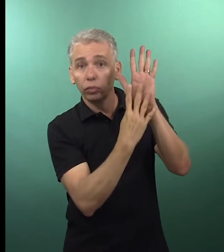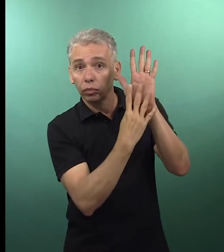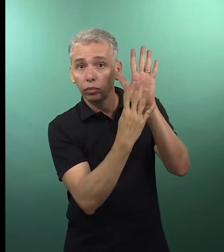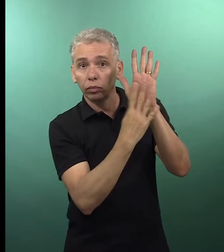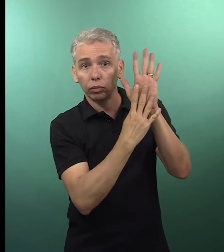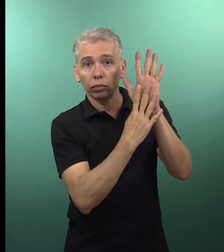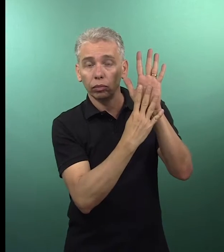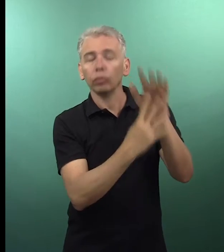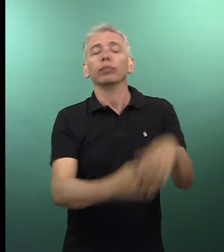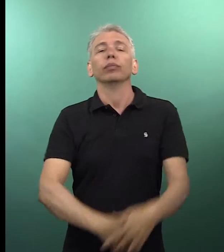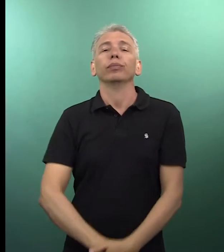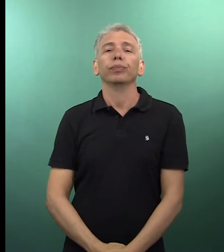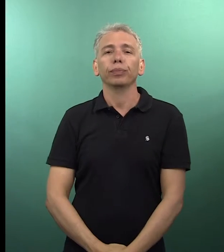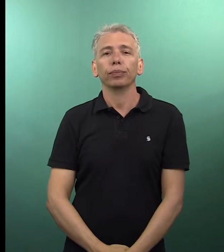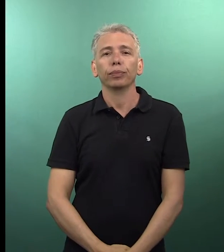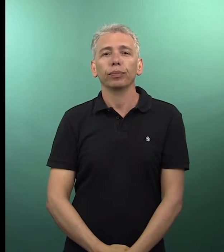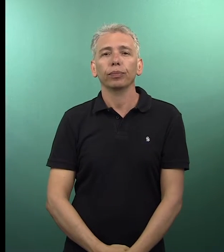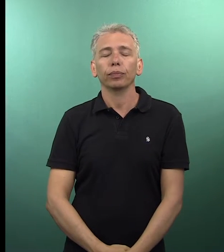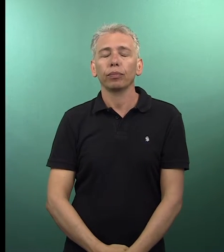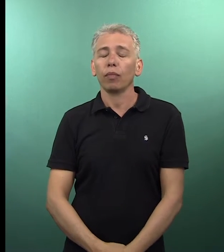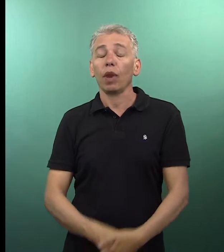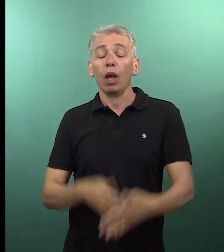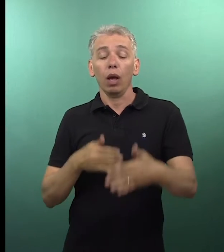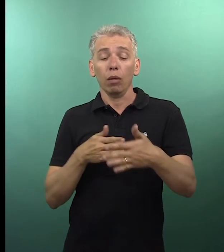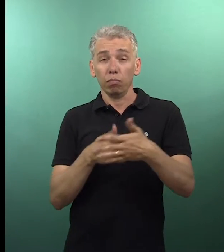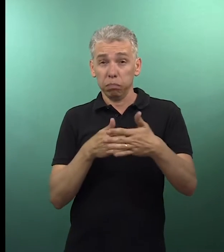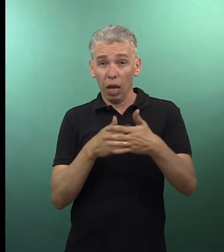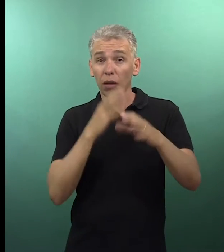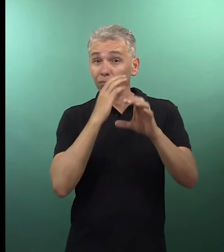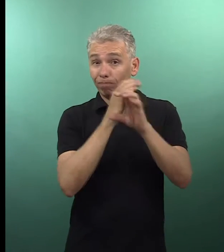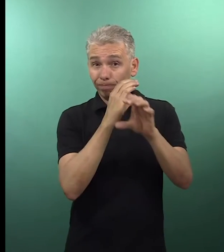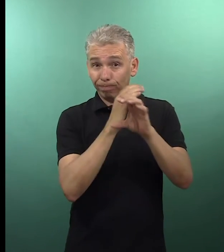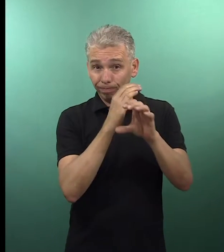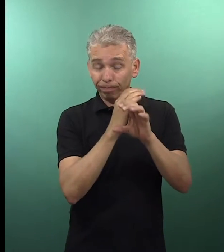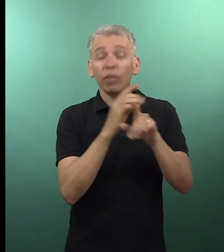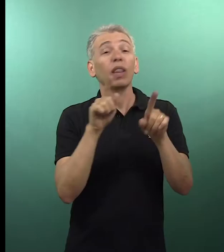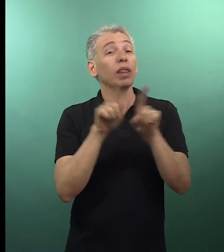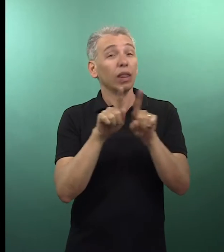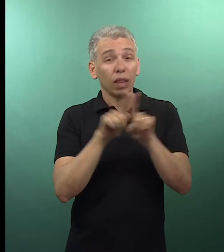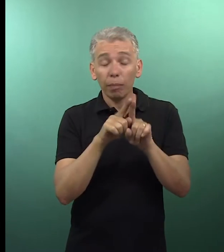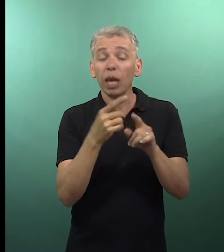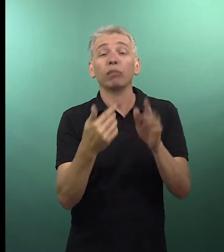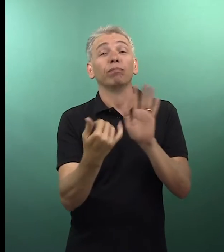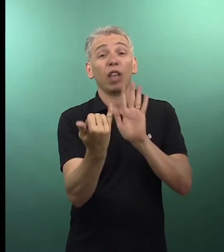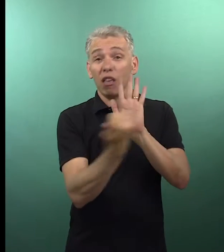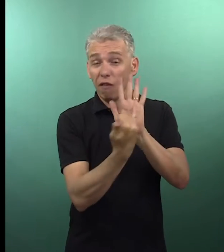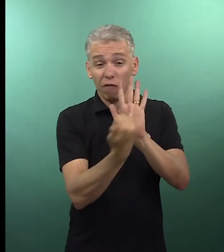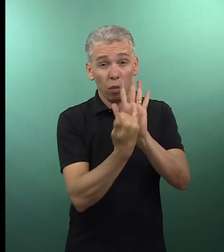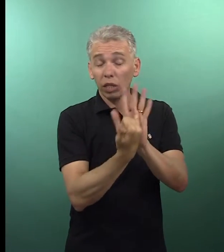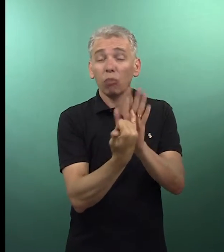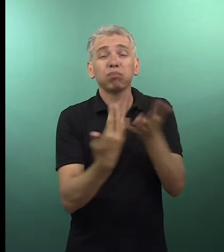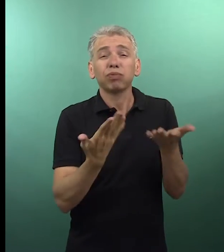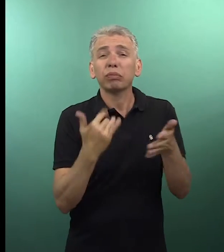e ambientes programas e serviços a serem usados por todas as pessoas sem necessidade de